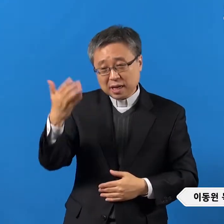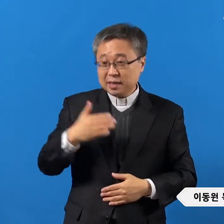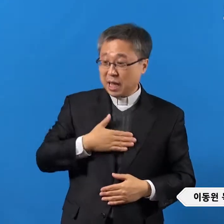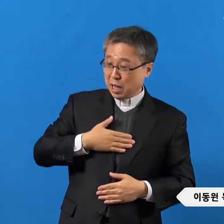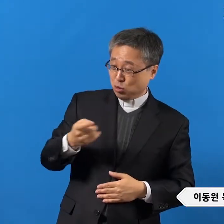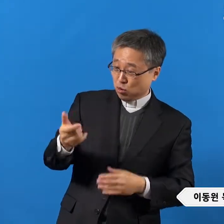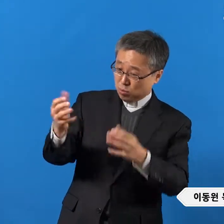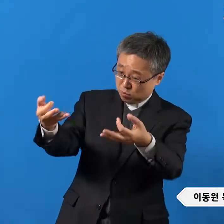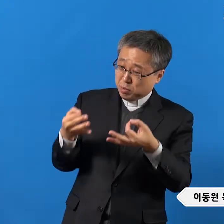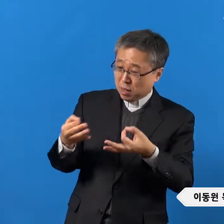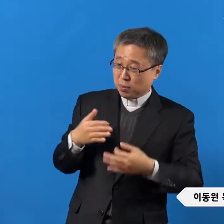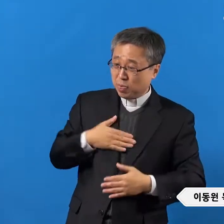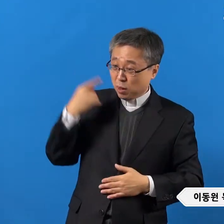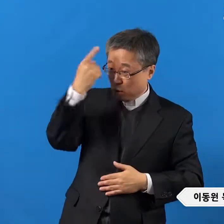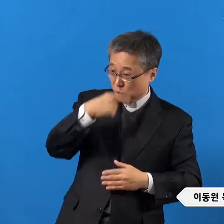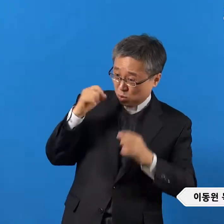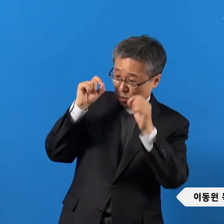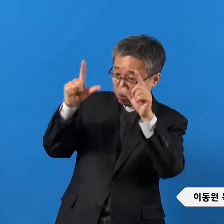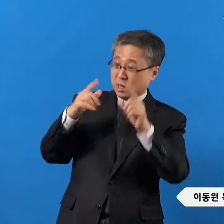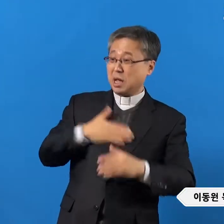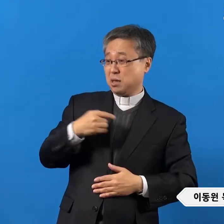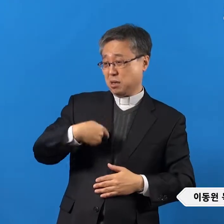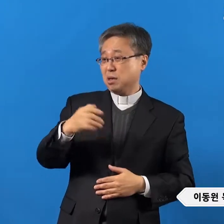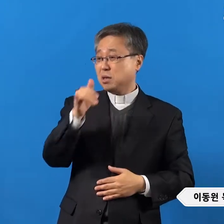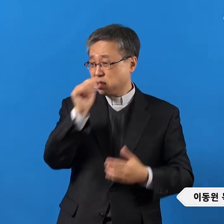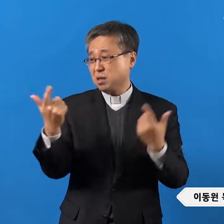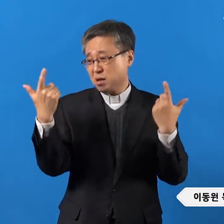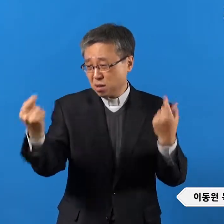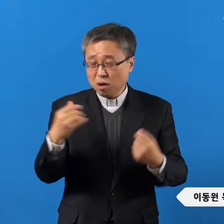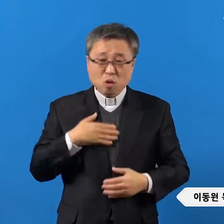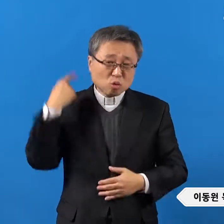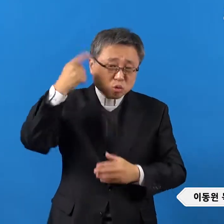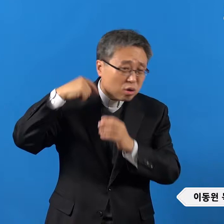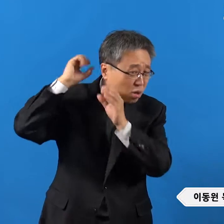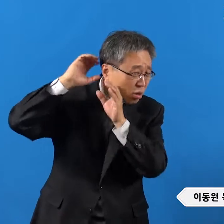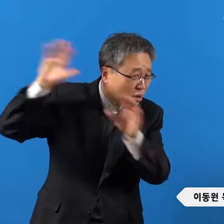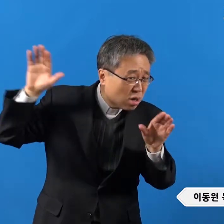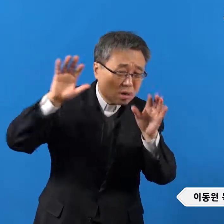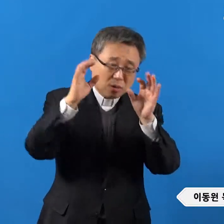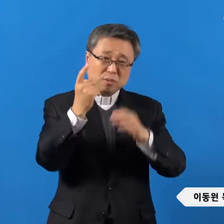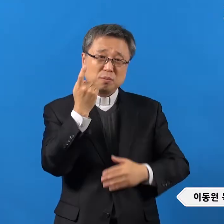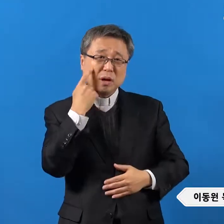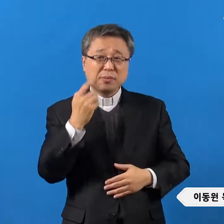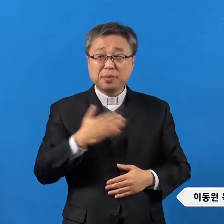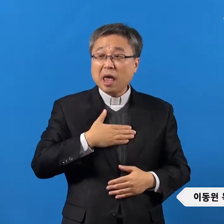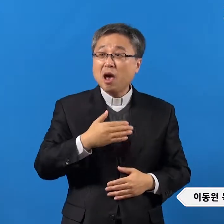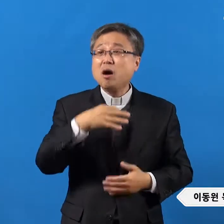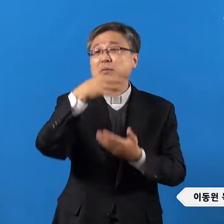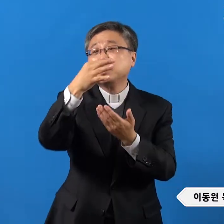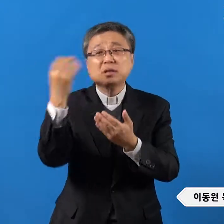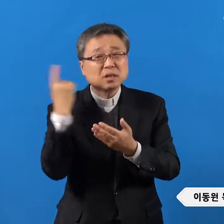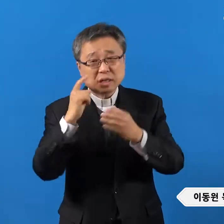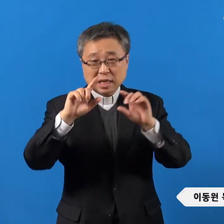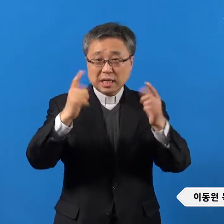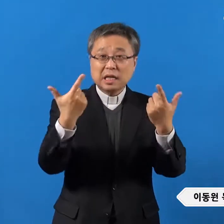봐. 눈 떠. 나 여기 있잖아. 귀를 열어봐. 내 음성이 들리지 않니? 이렇게